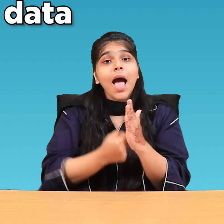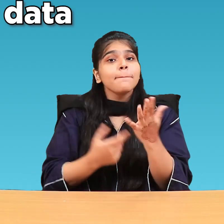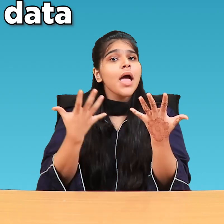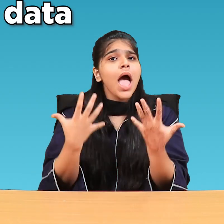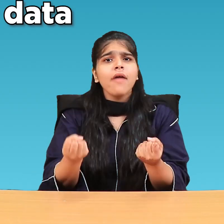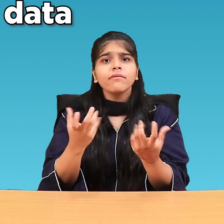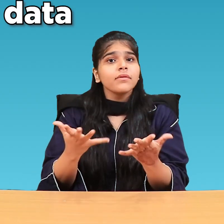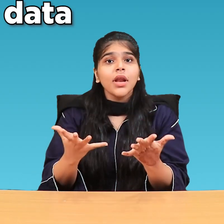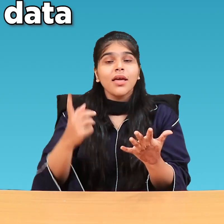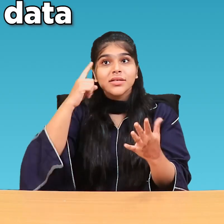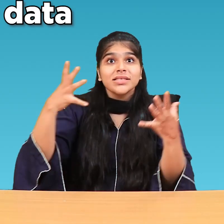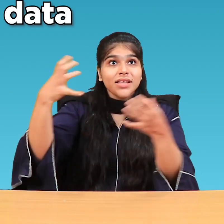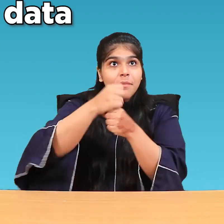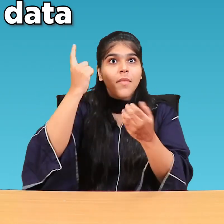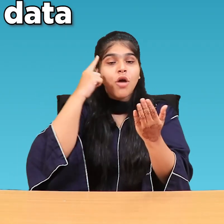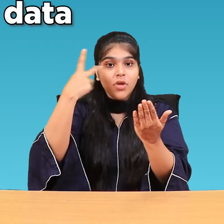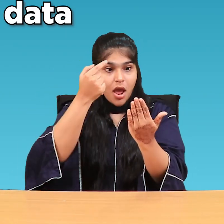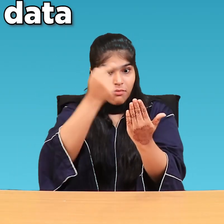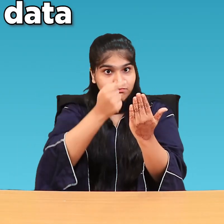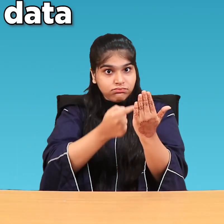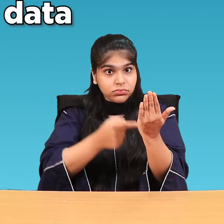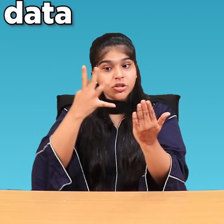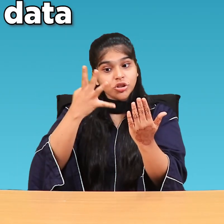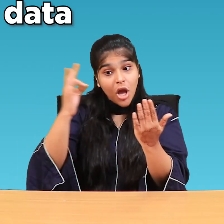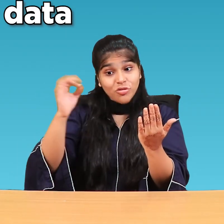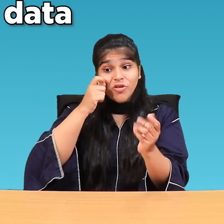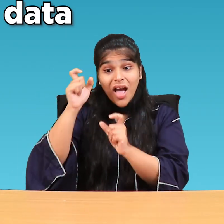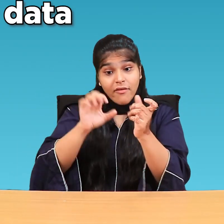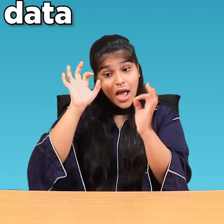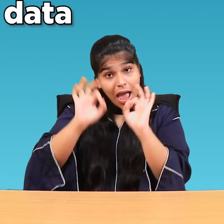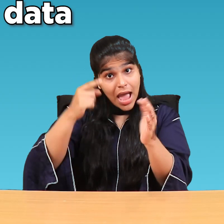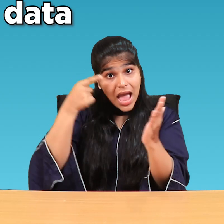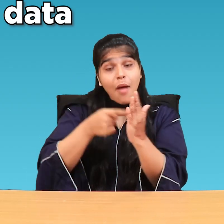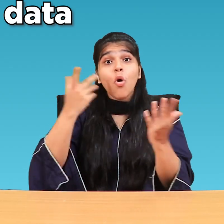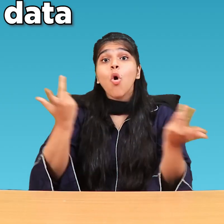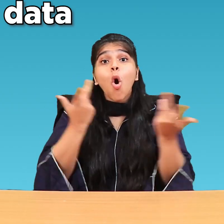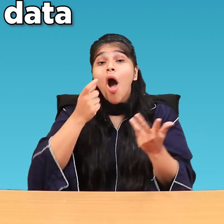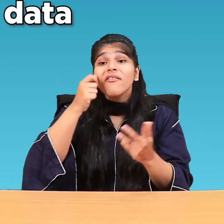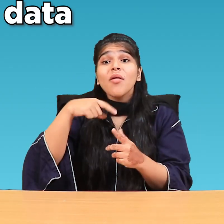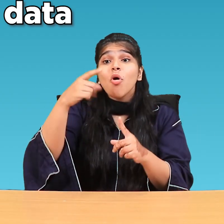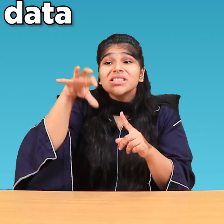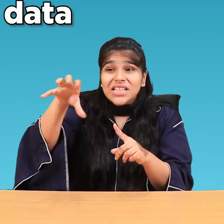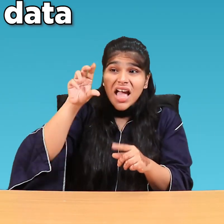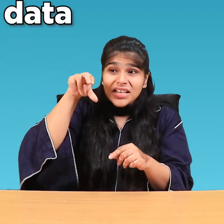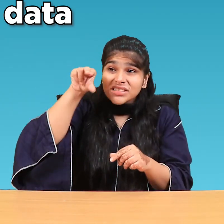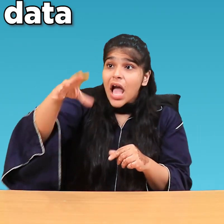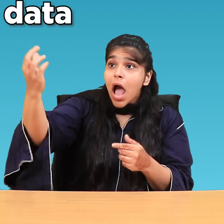ہے پبلکلی اویلیبل ہو کہ ہمیں پتہ ہو کہ ان 400 لوگوں میں کون سے لوگ ہیں، کہاں سے آئے ہیں وہ۔